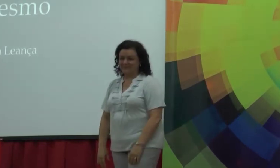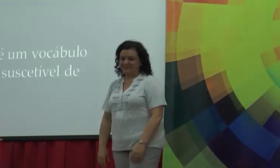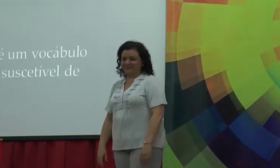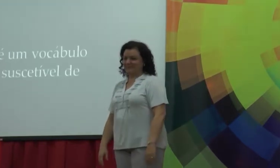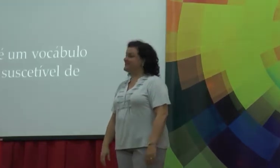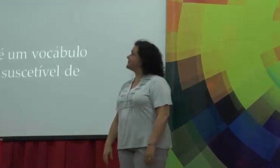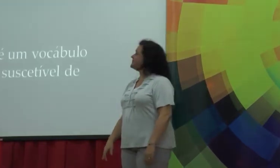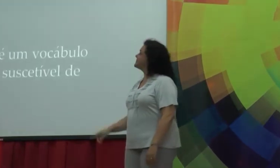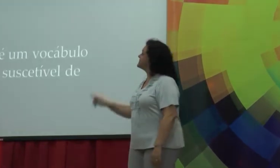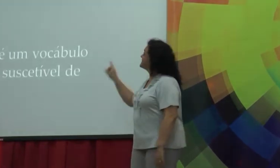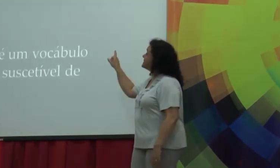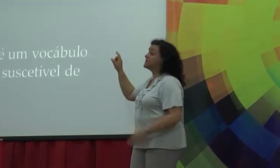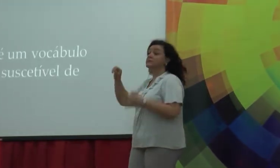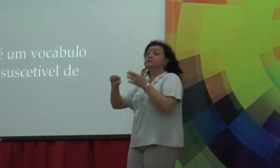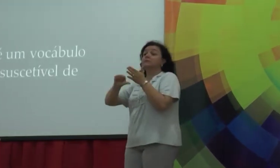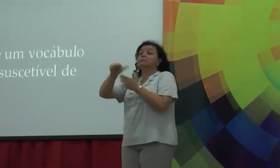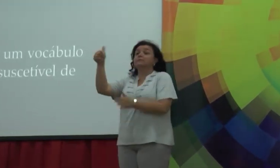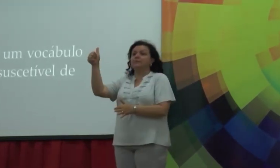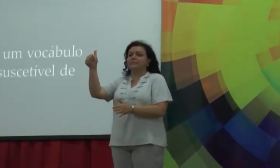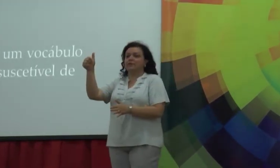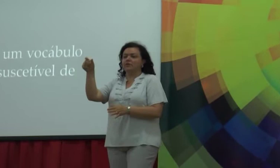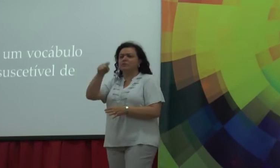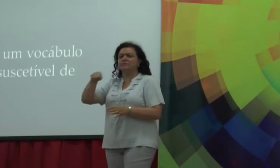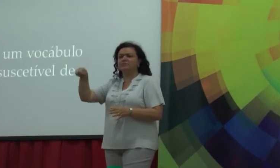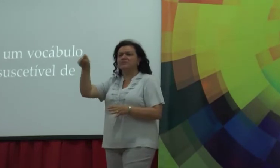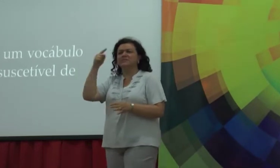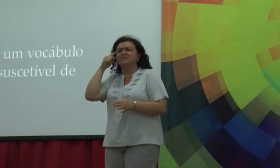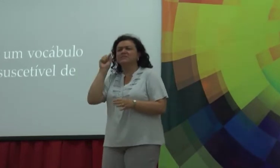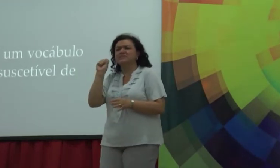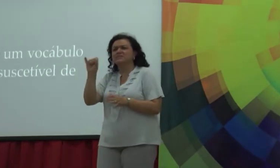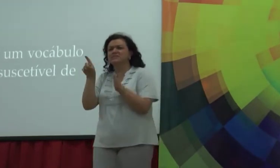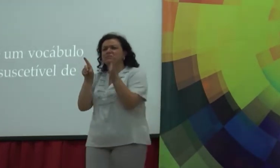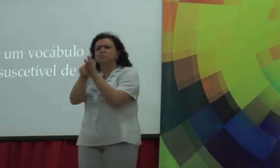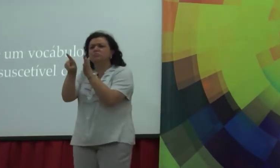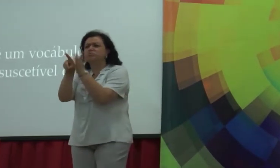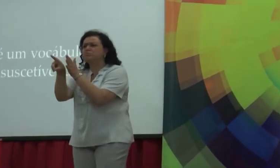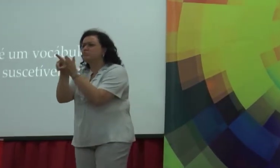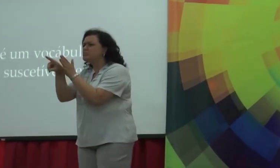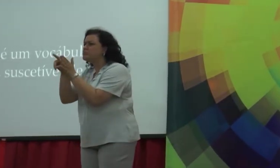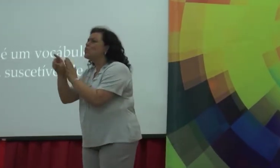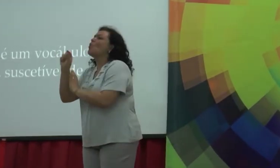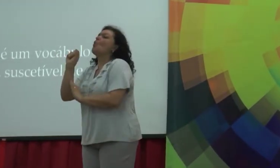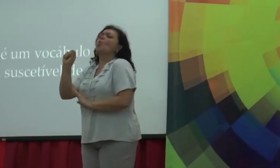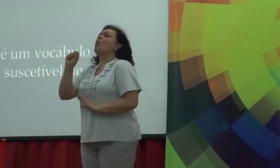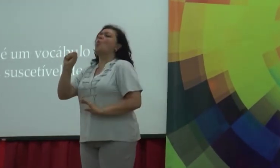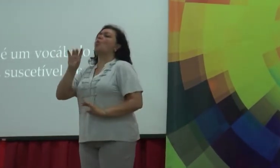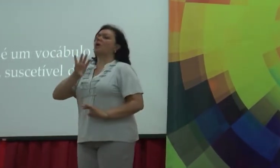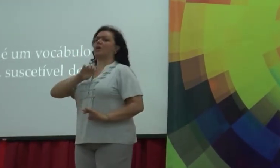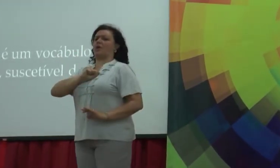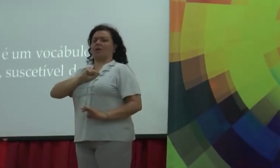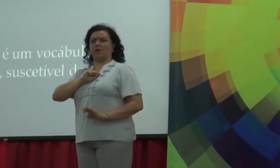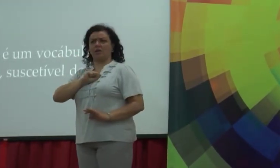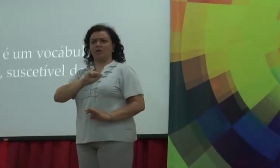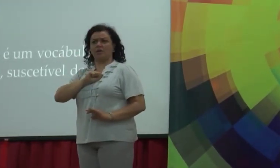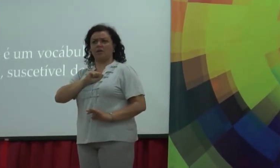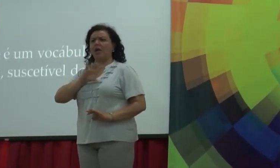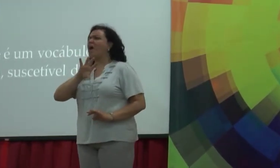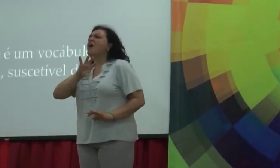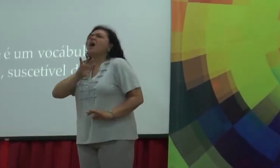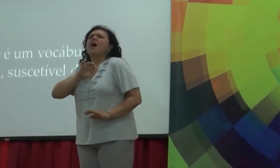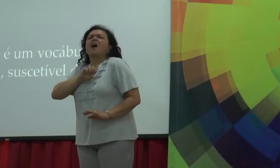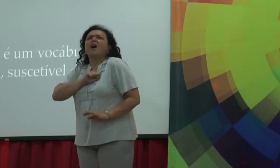alguns exemplos. A primeira questão, a gente precisa pensar, o que é o